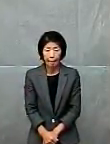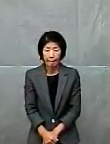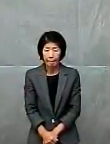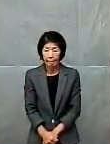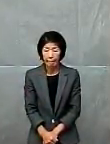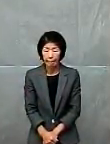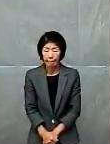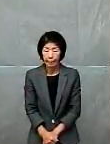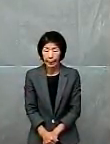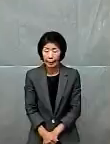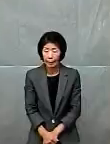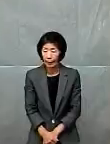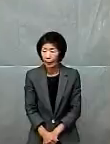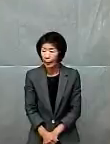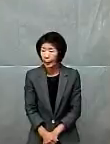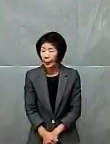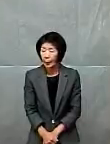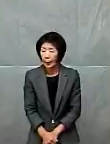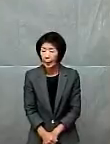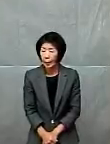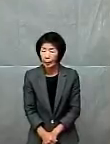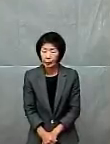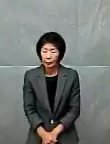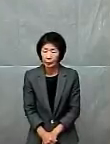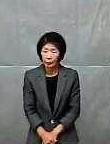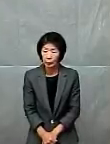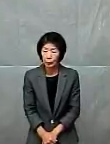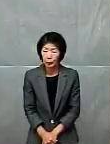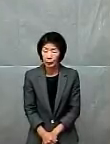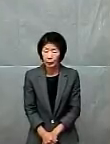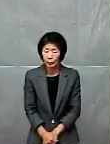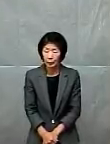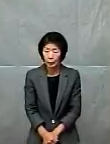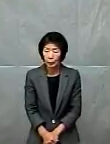その他のご質問ございますか？山新さん。